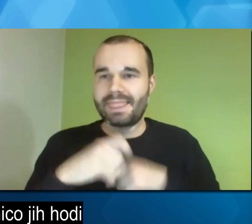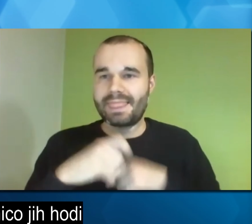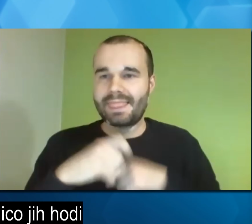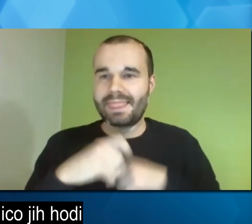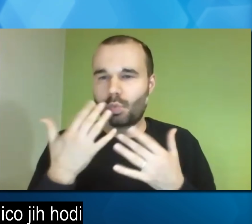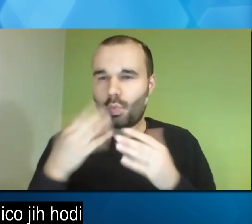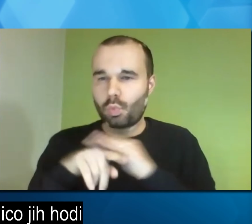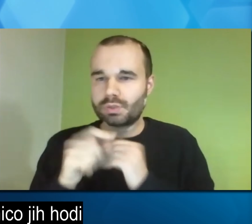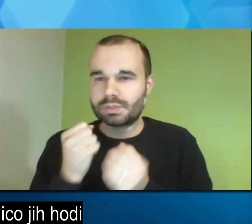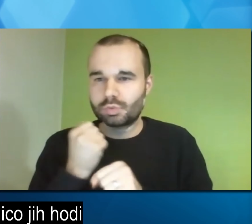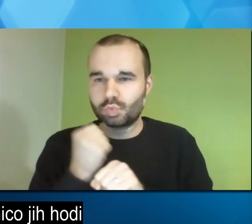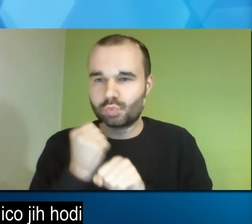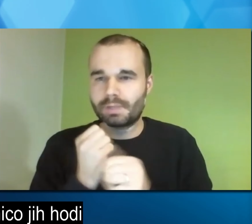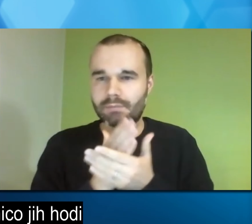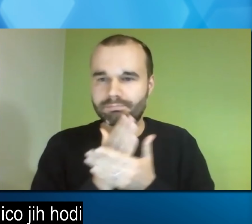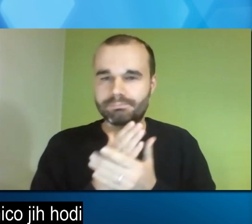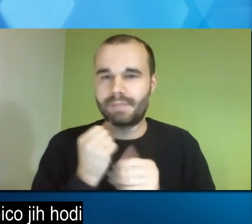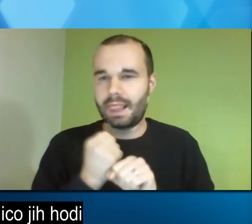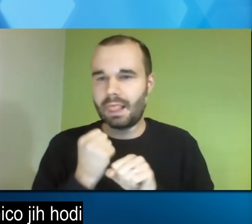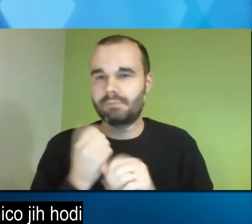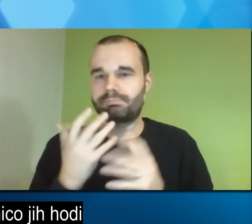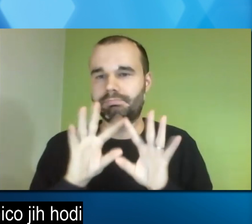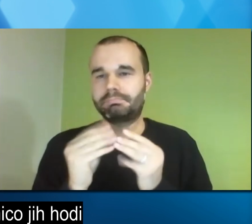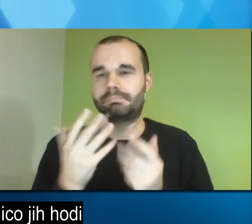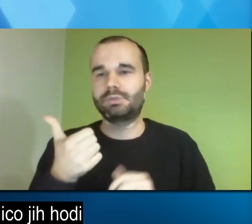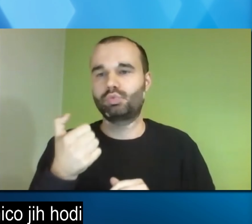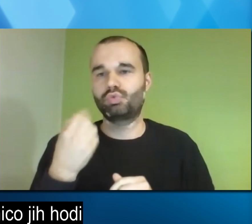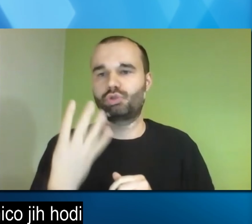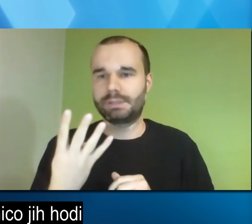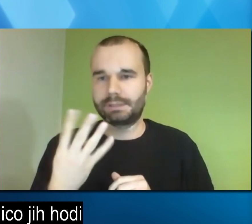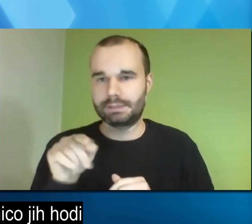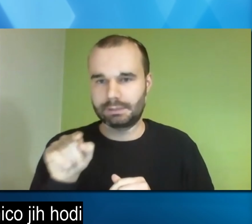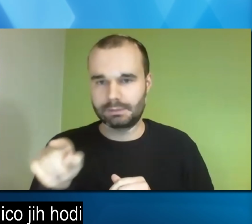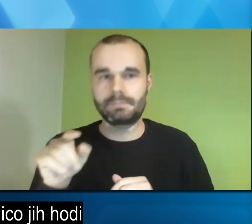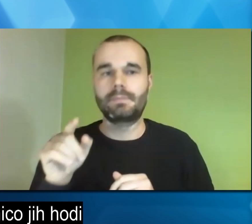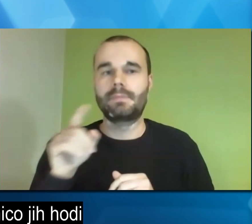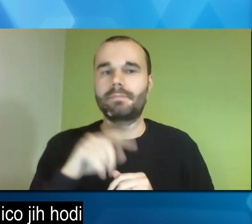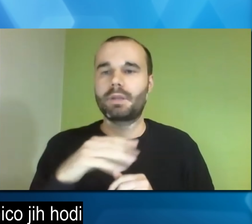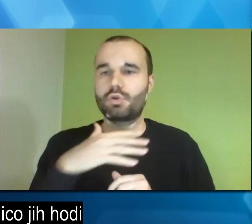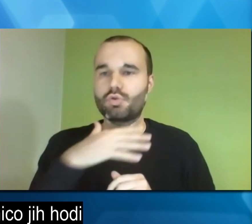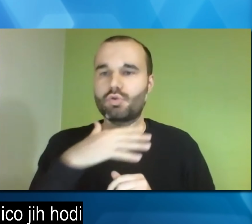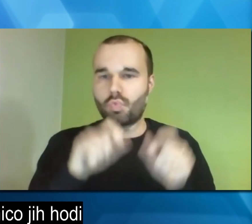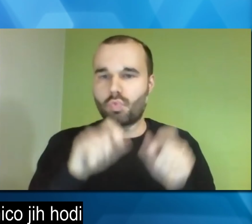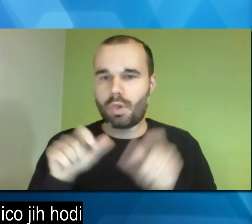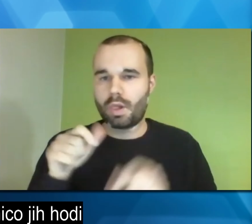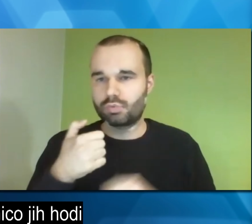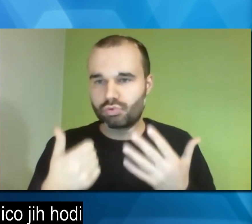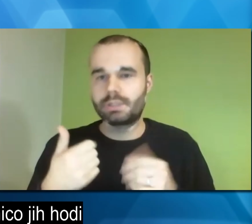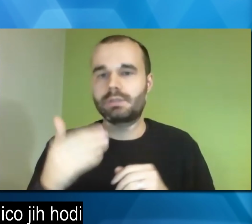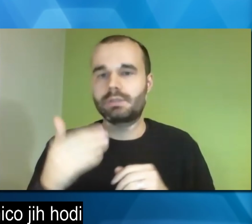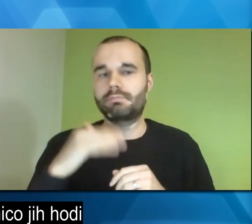V delavnico jih hodi v službo približno 140, šolarjev